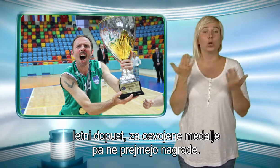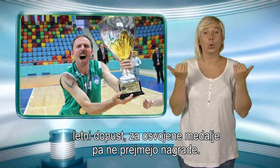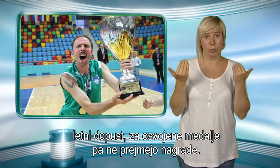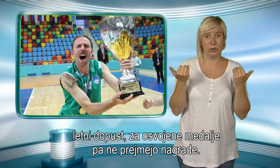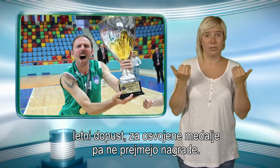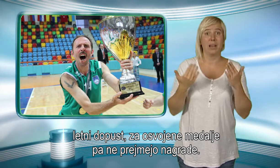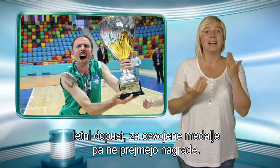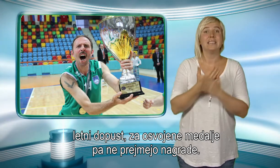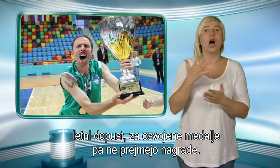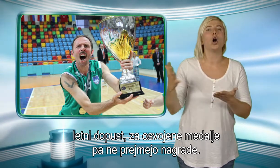prejmejo nagrade.